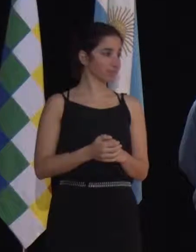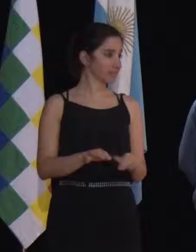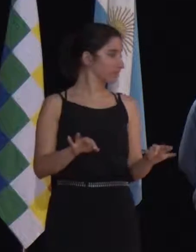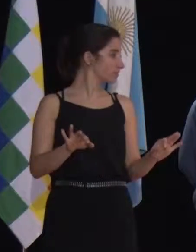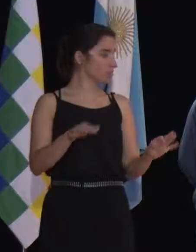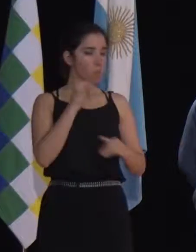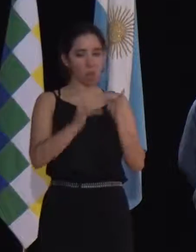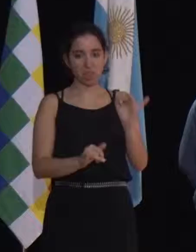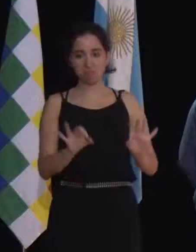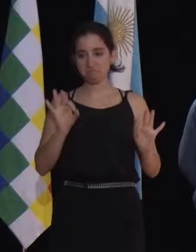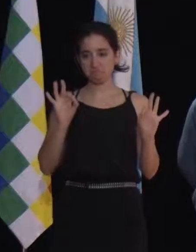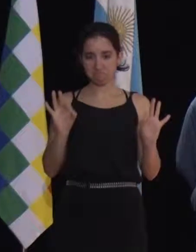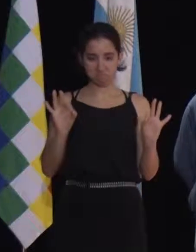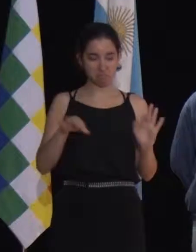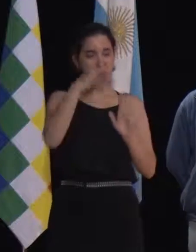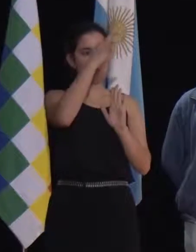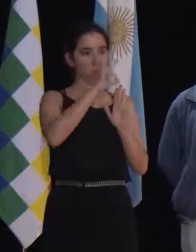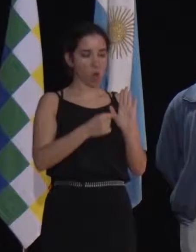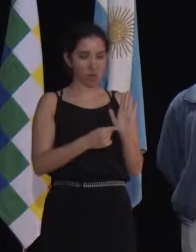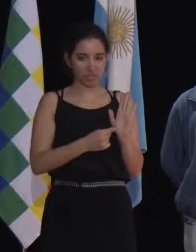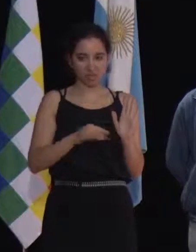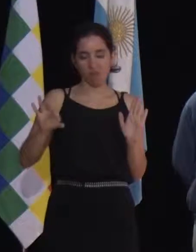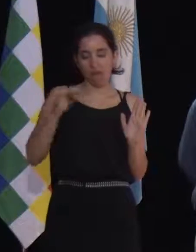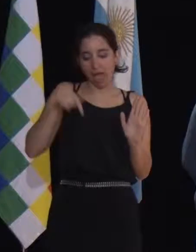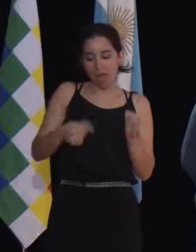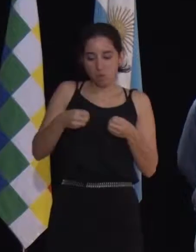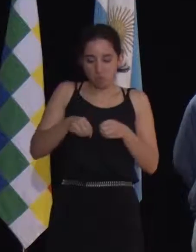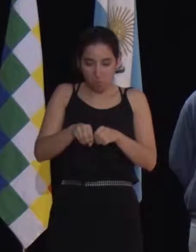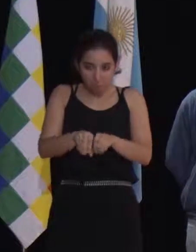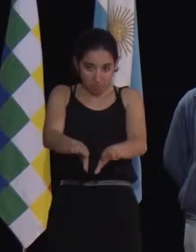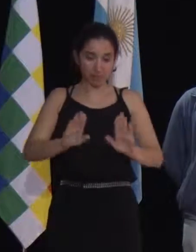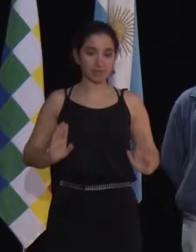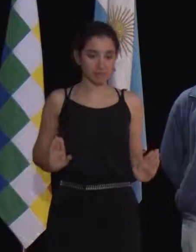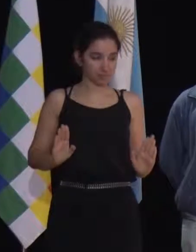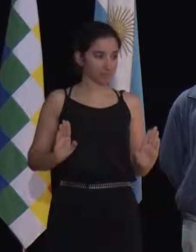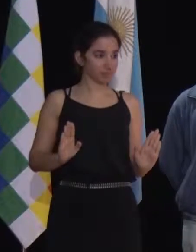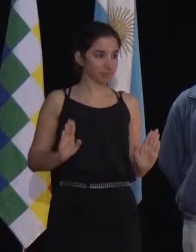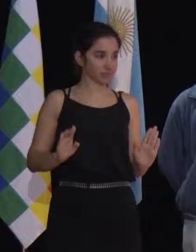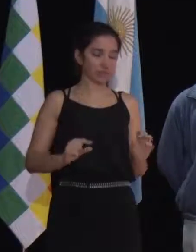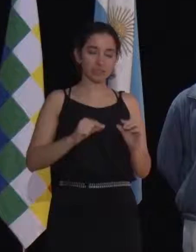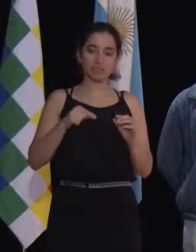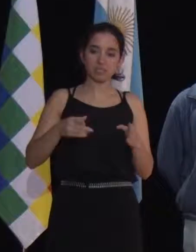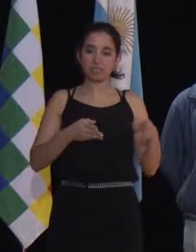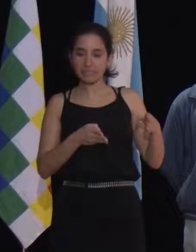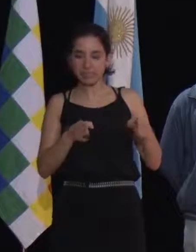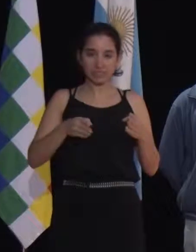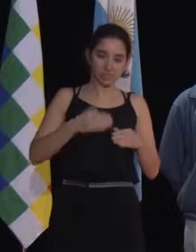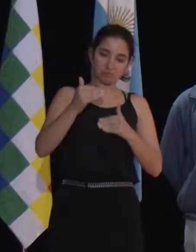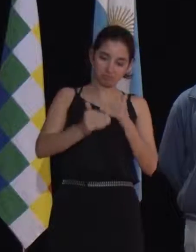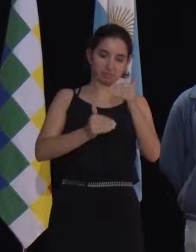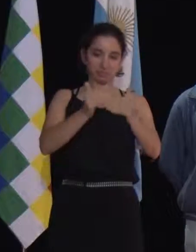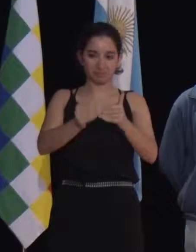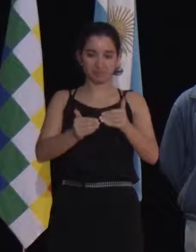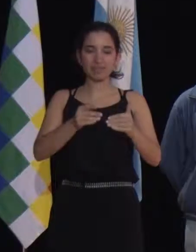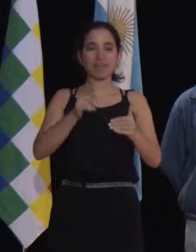hay mucho más que contar porque este proyecto lo empezamos recién este año estamos tratando de seguir tenemos la idea también de